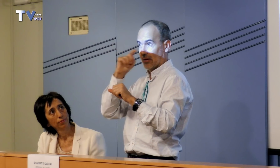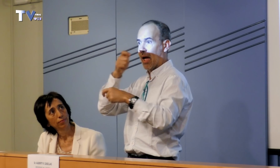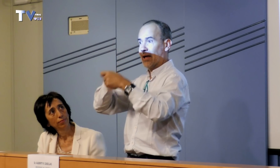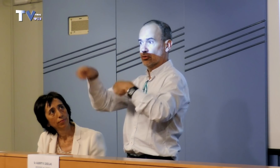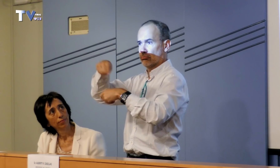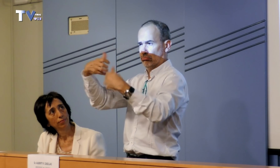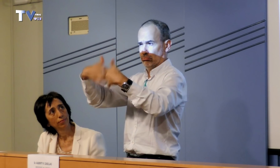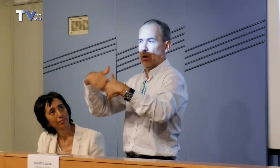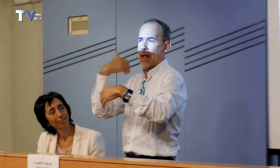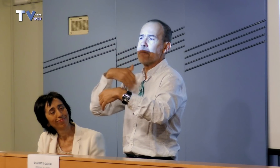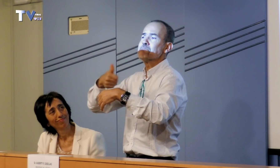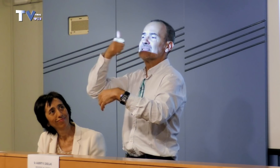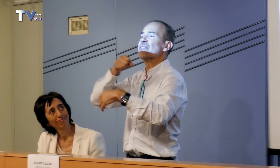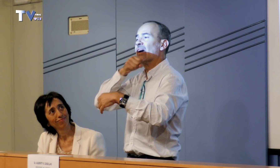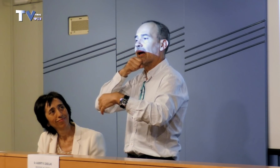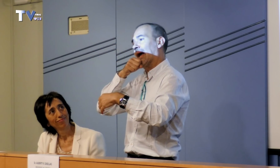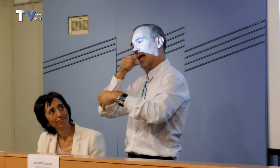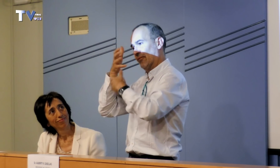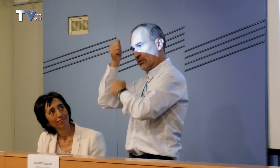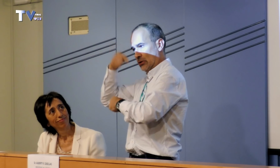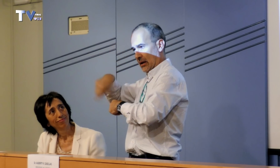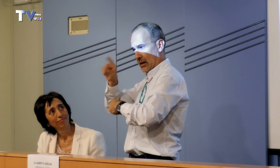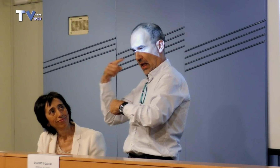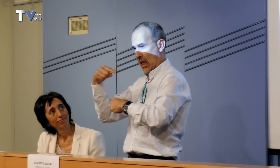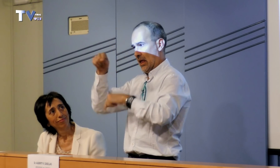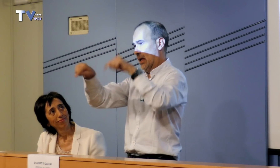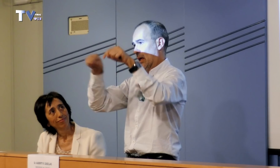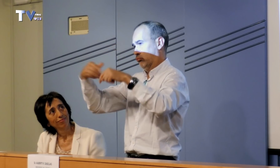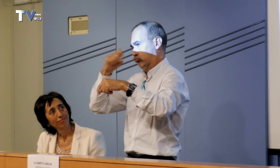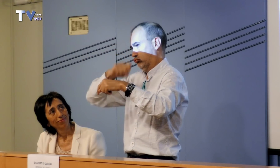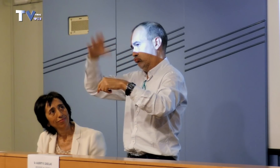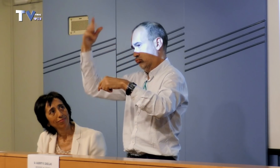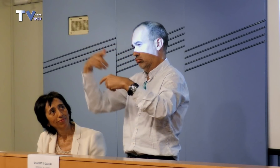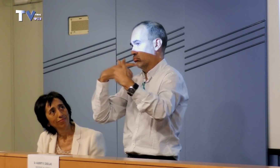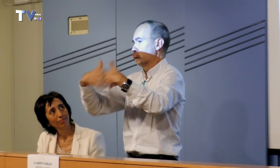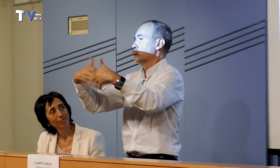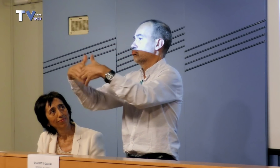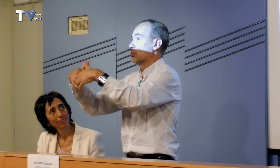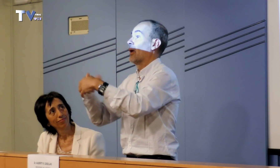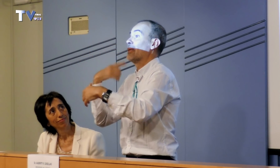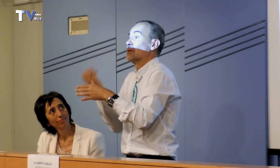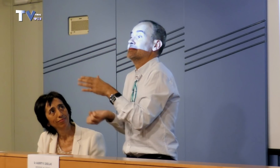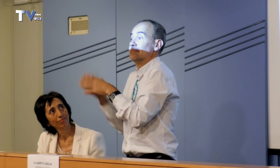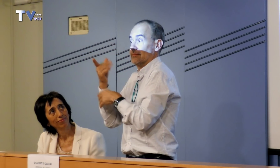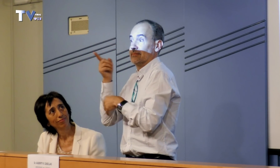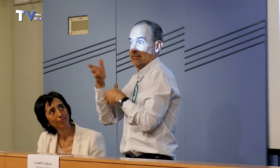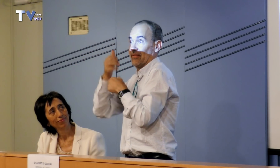units. Portem 40 anys funcionant gràcies a vosaltres també, però hi ha gent que porta molt més de 40 anys